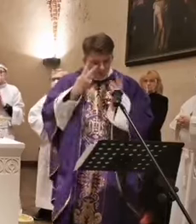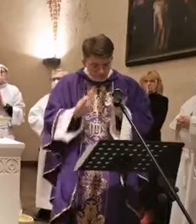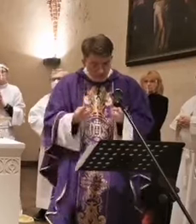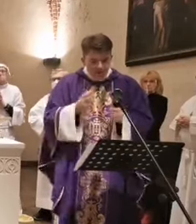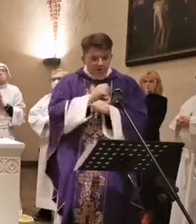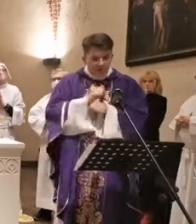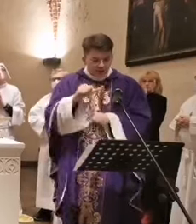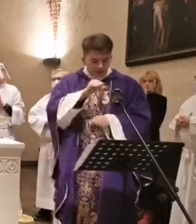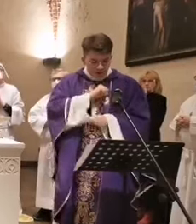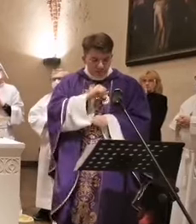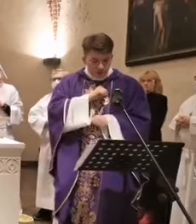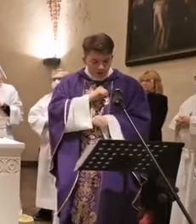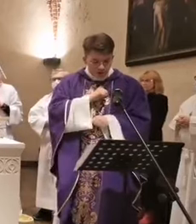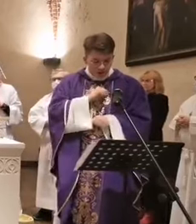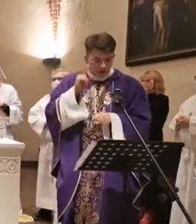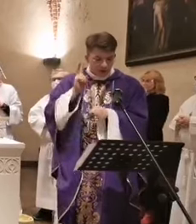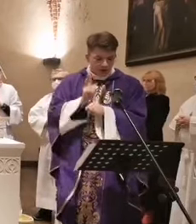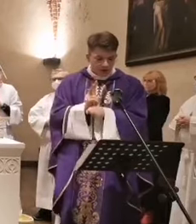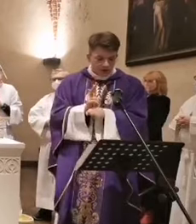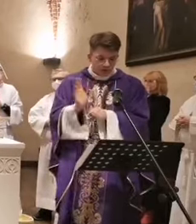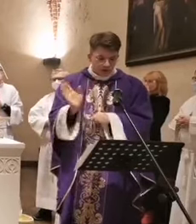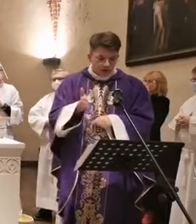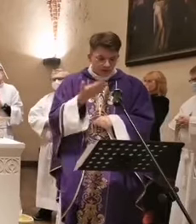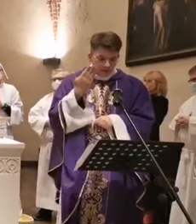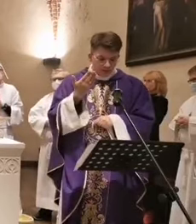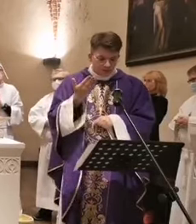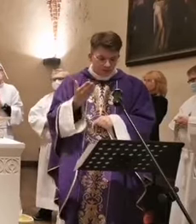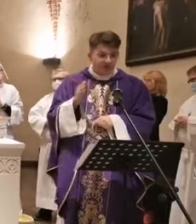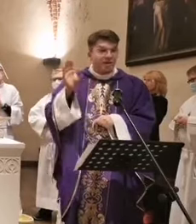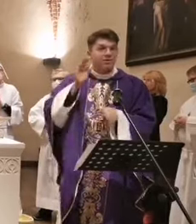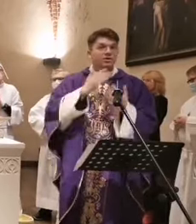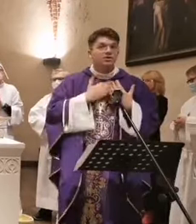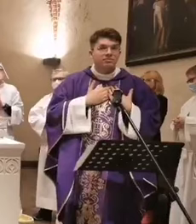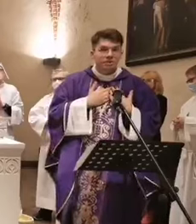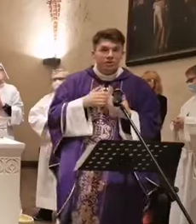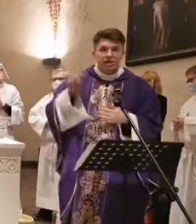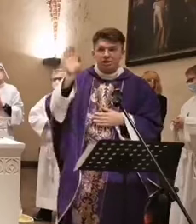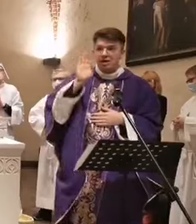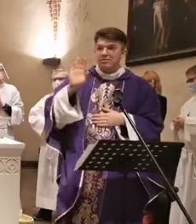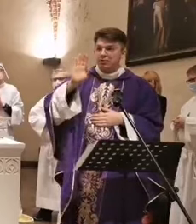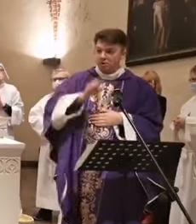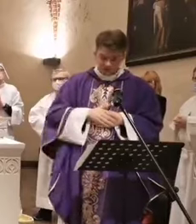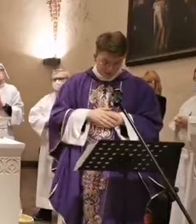essere peccatori e se invochiamo con fiducia la misericordia di Dio.